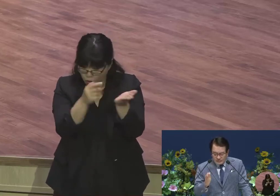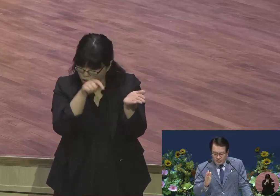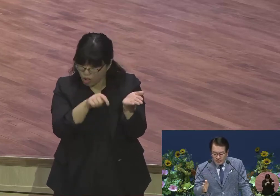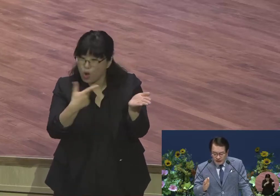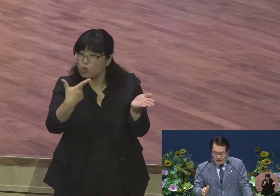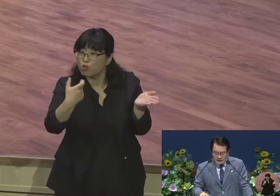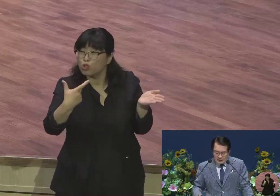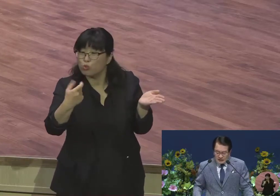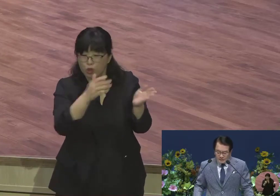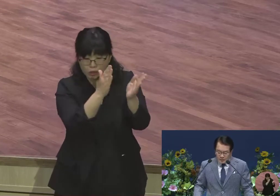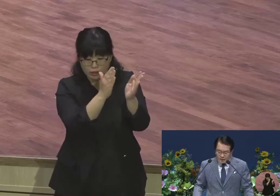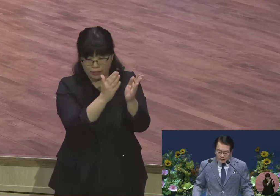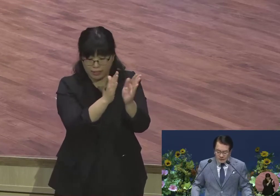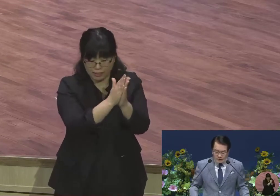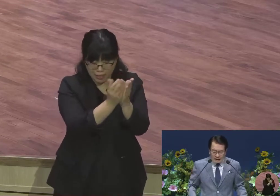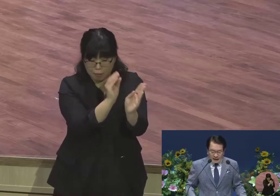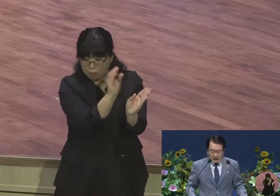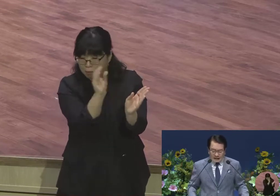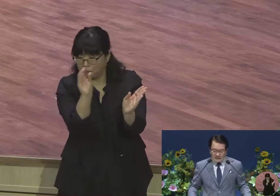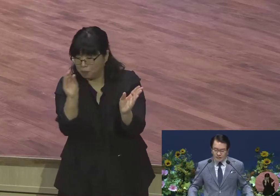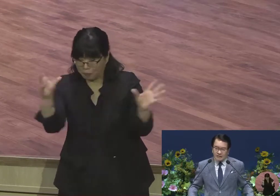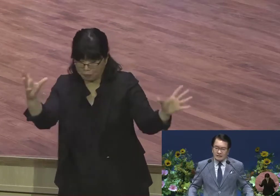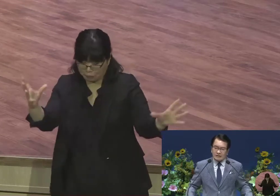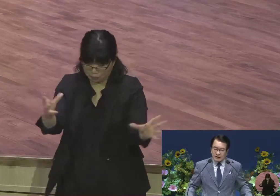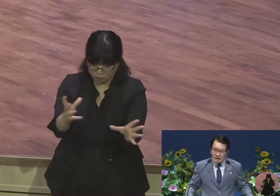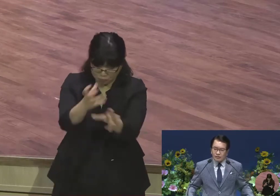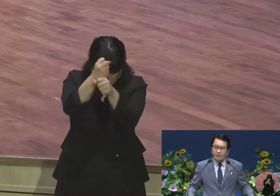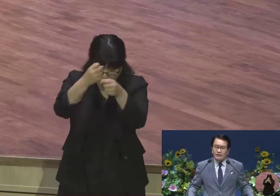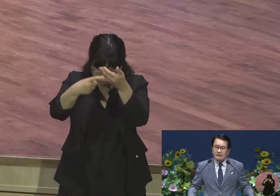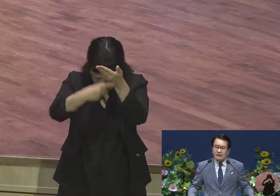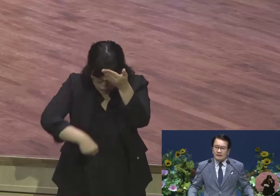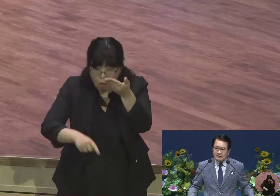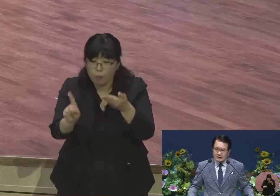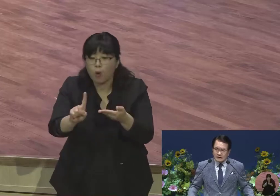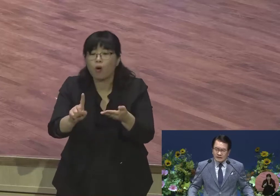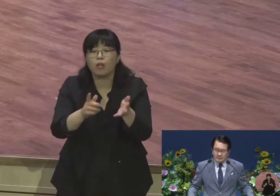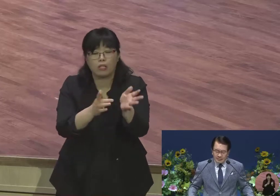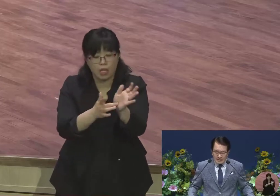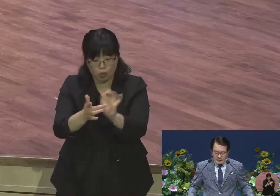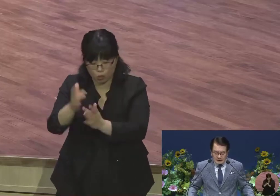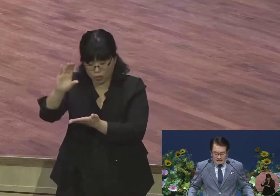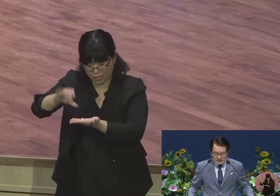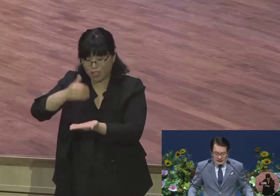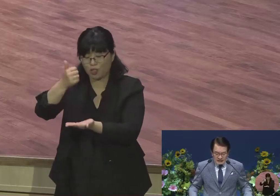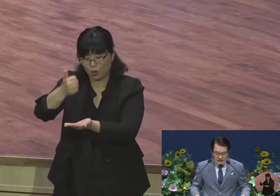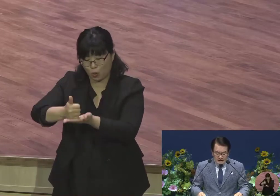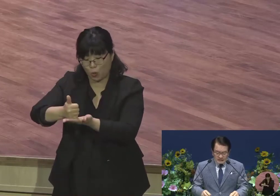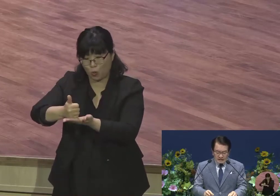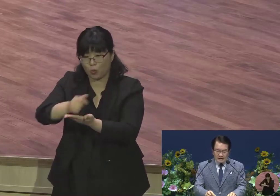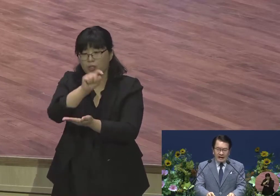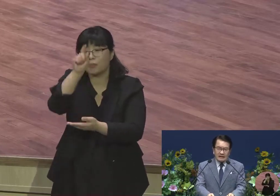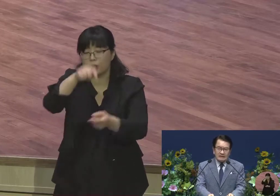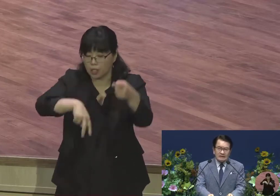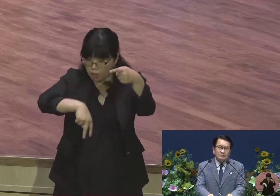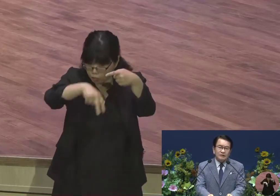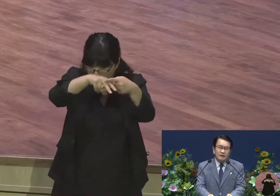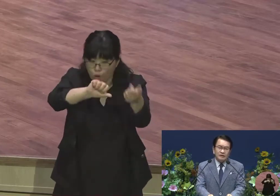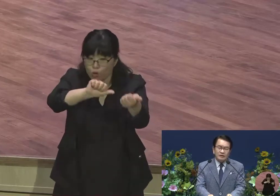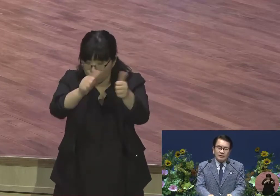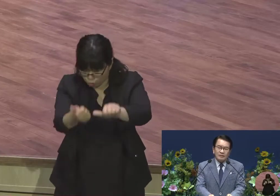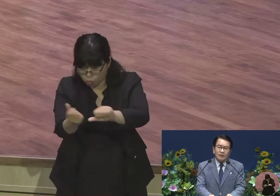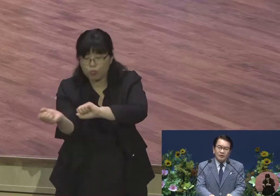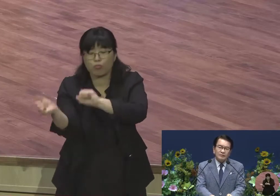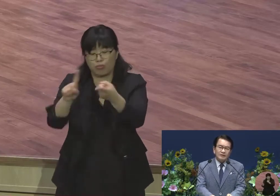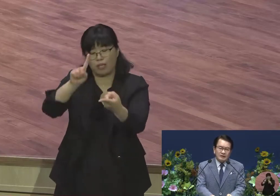이 부활의 복음을 가르치기 위해서 그래야 구원 받으니까 그래서 은약이 이끄는 가정이